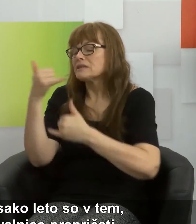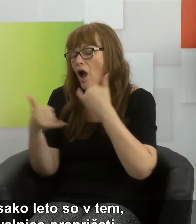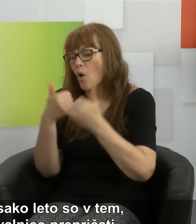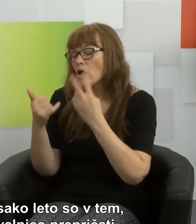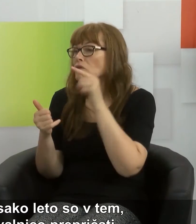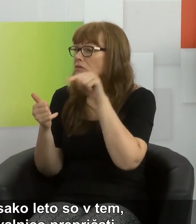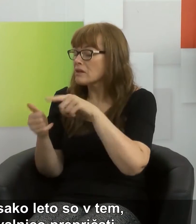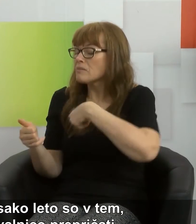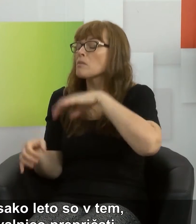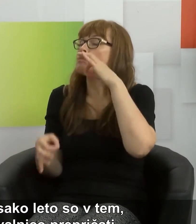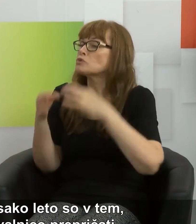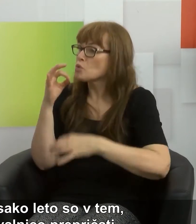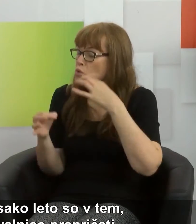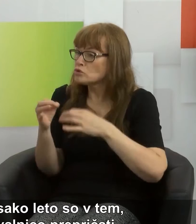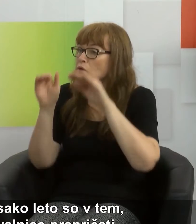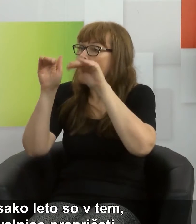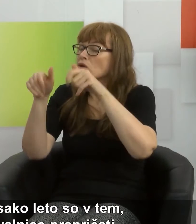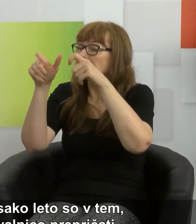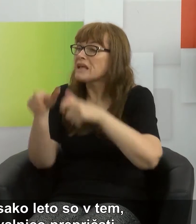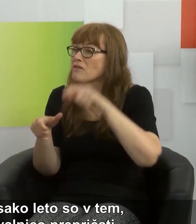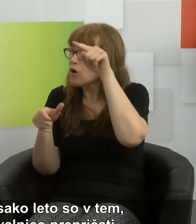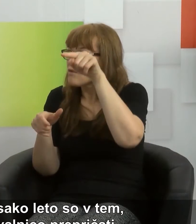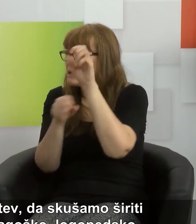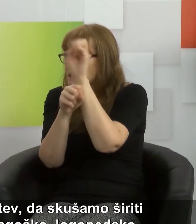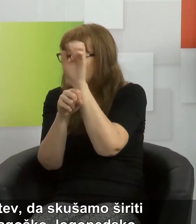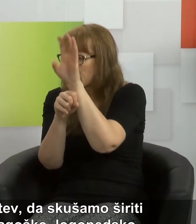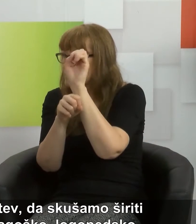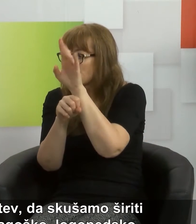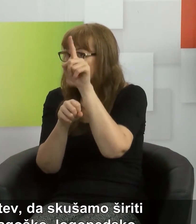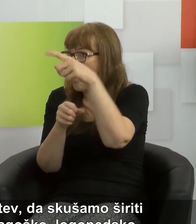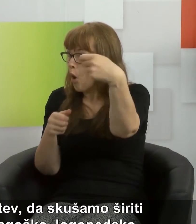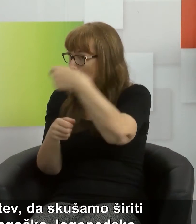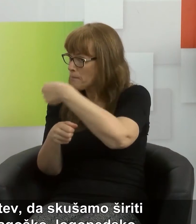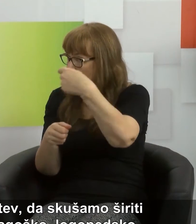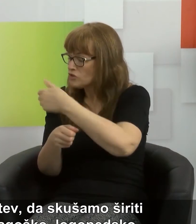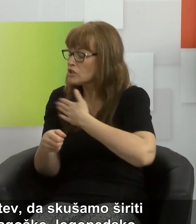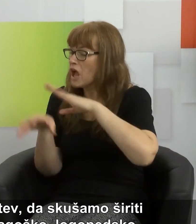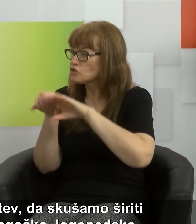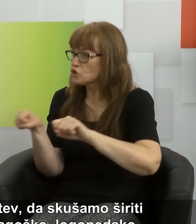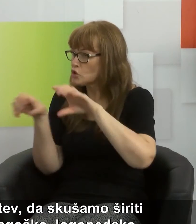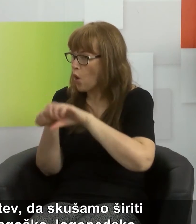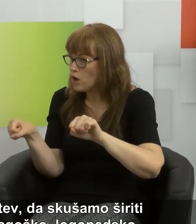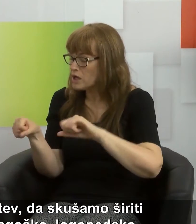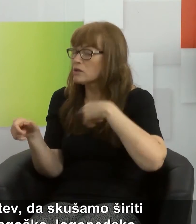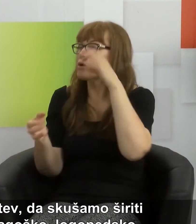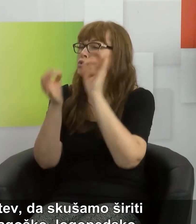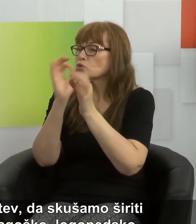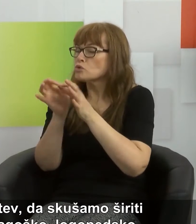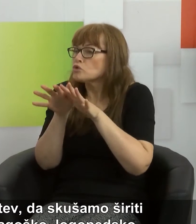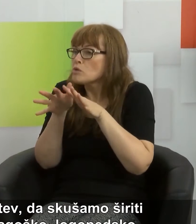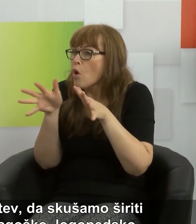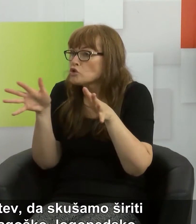tem, da skušamo zavarovalnico prepričati, ki je plačnik naših storitev, da skušamo